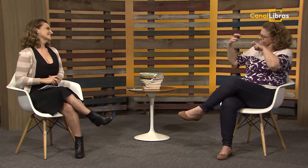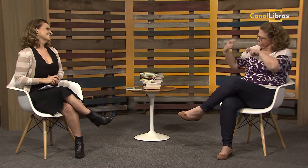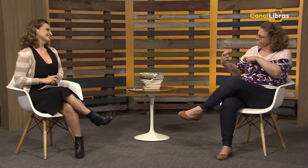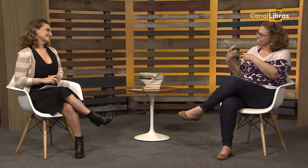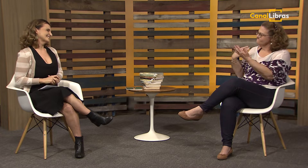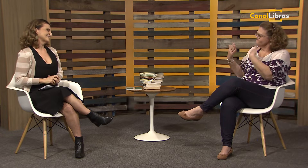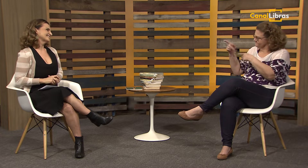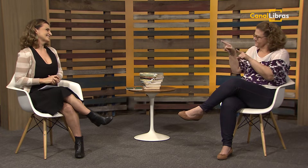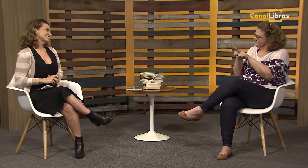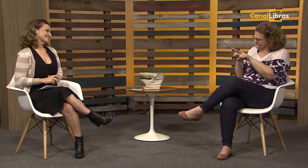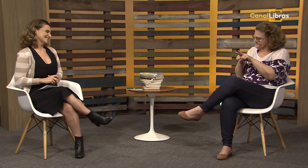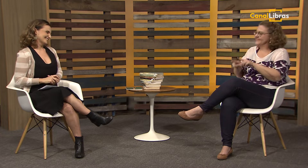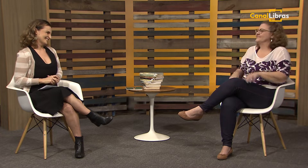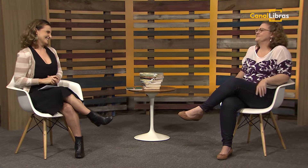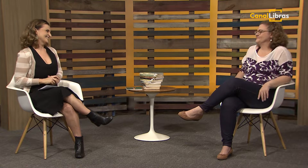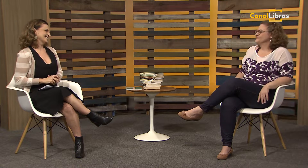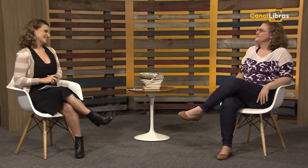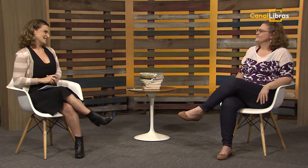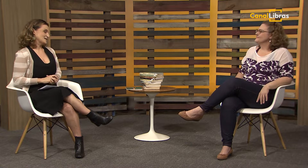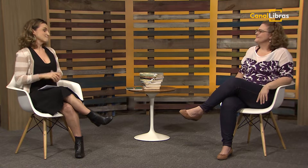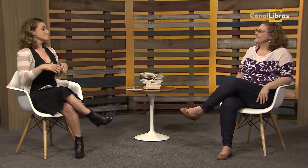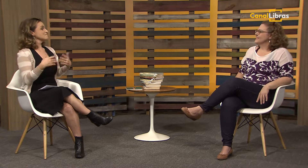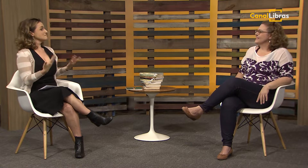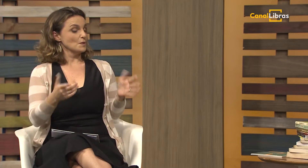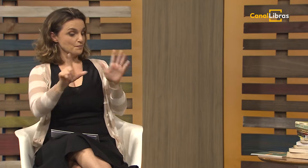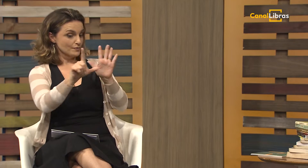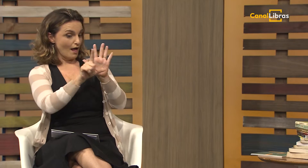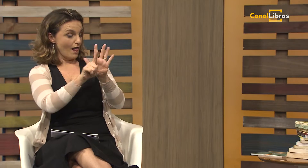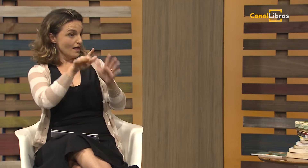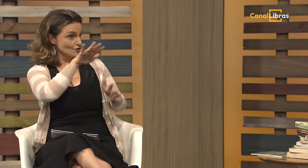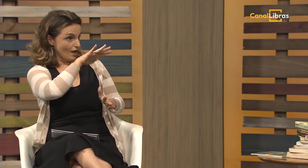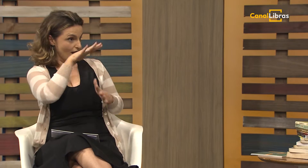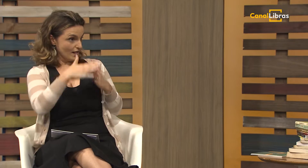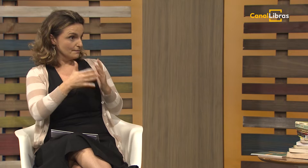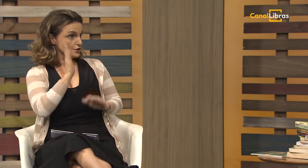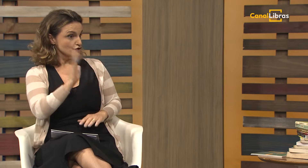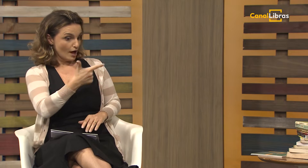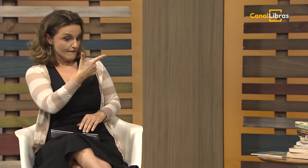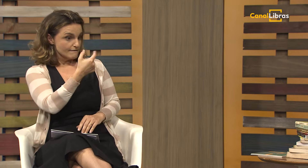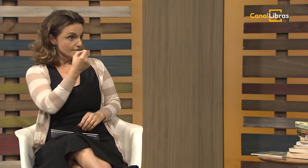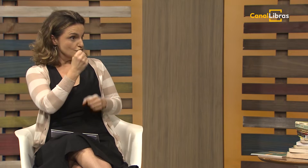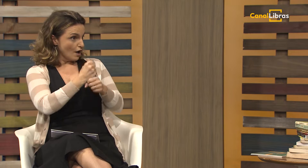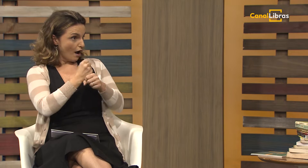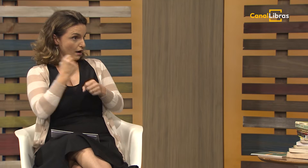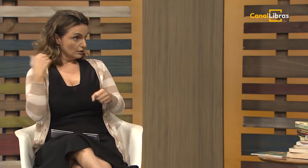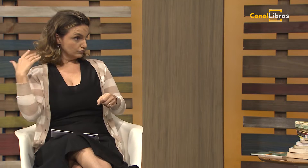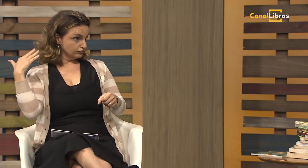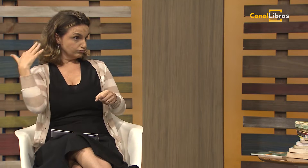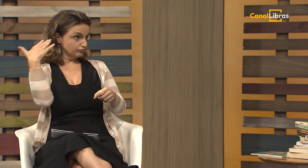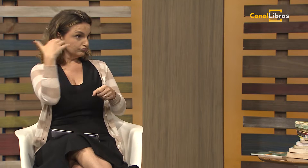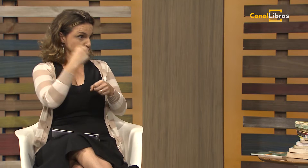feliz em estar aqui conversando com você. A Lei de Libras completou 20 anos,